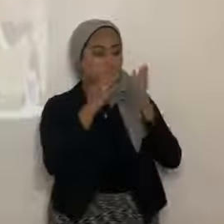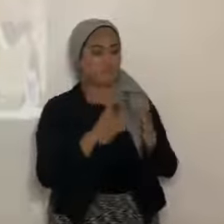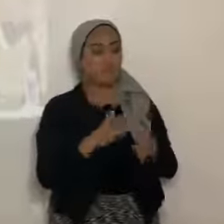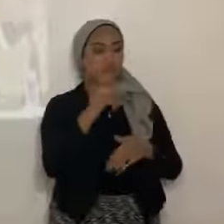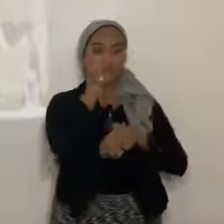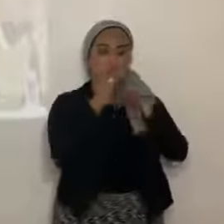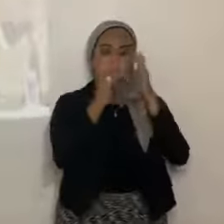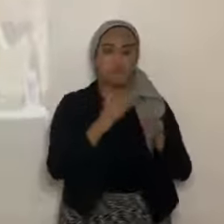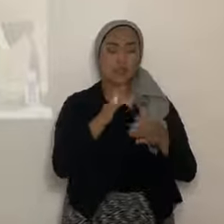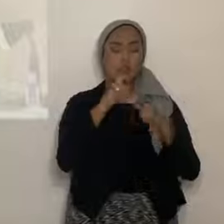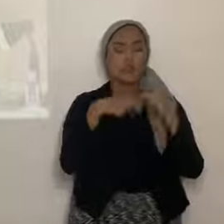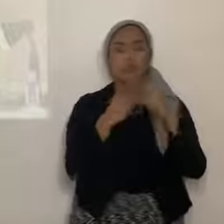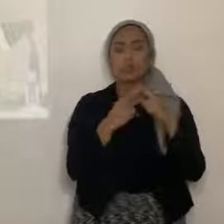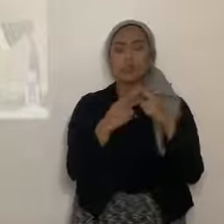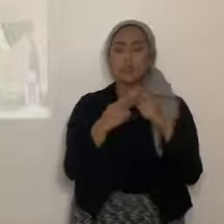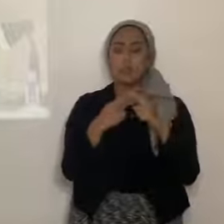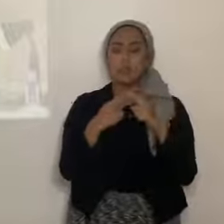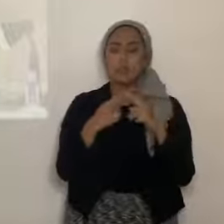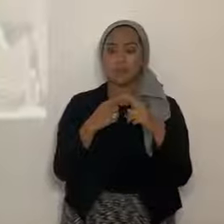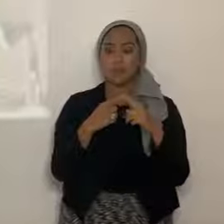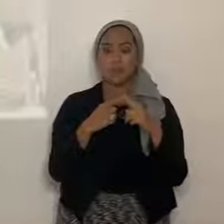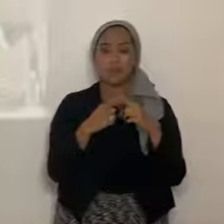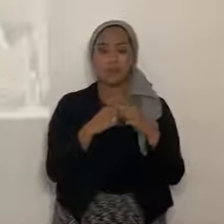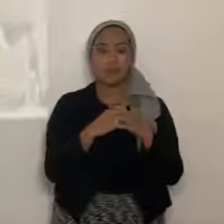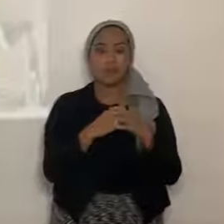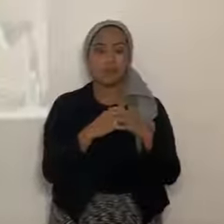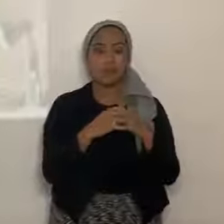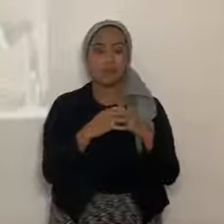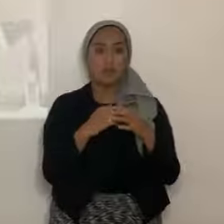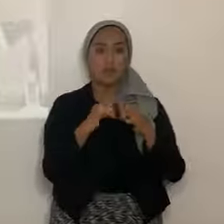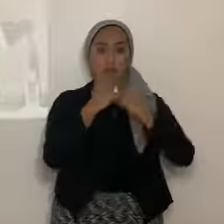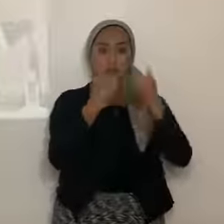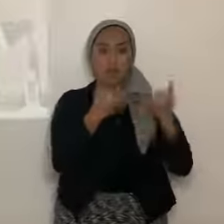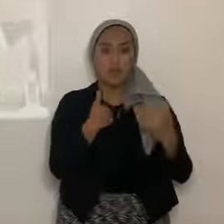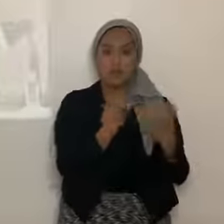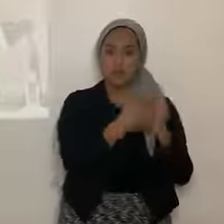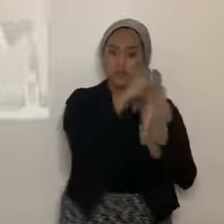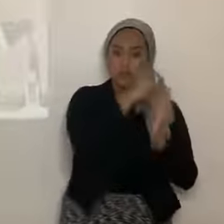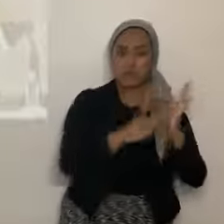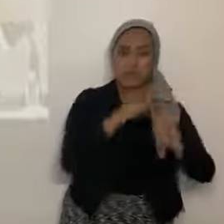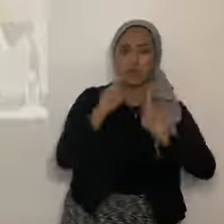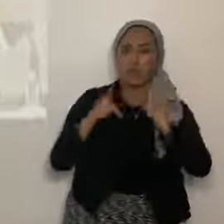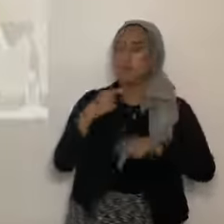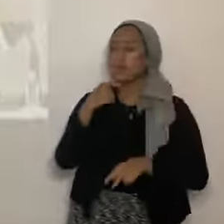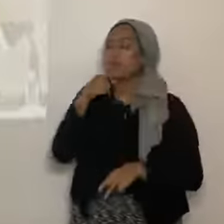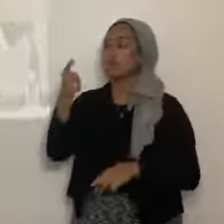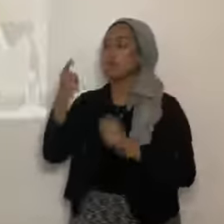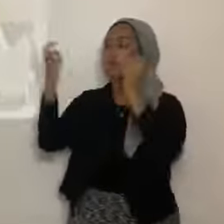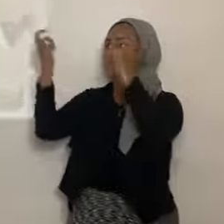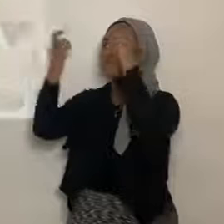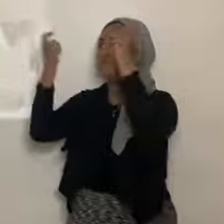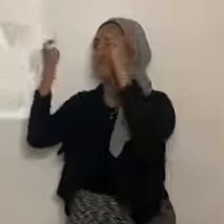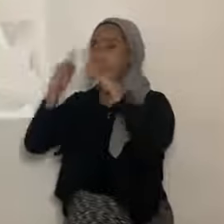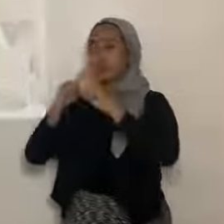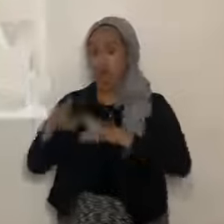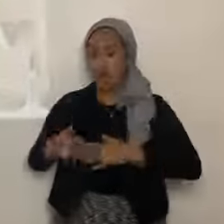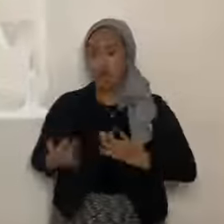cuando Isaías, como está escrito: este pueblo de labios me honra, mas su corazón está lejos de